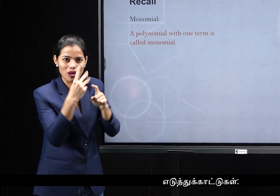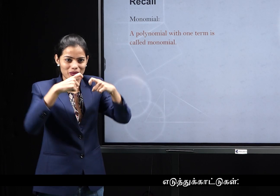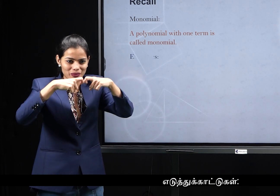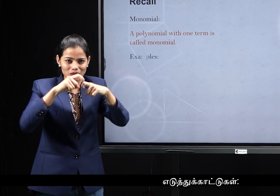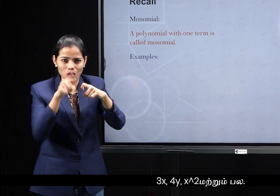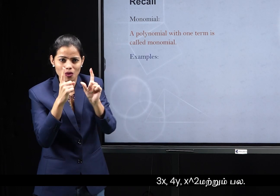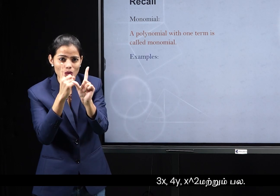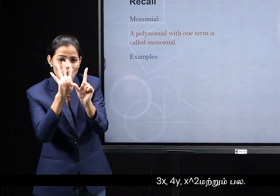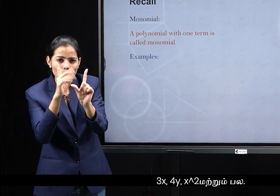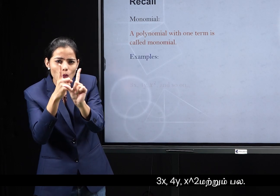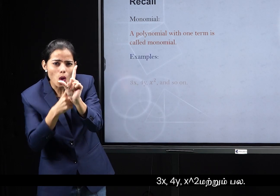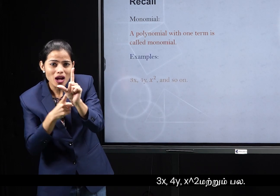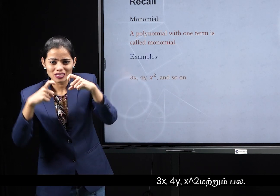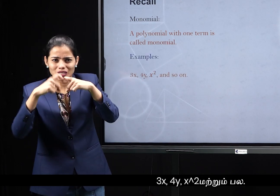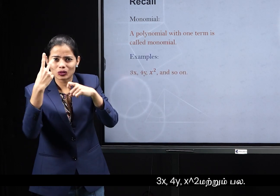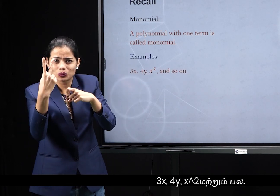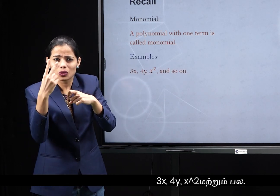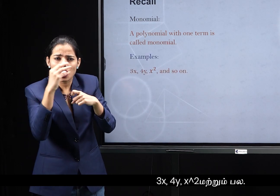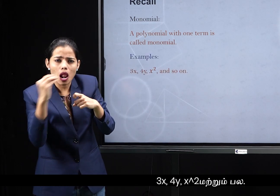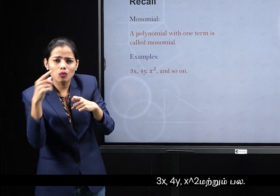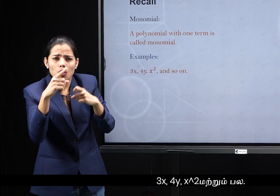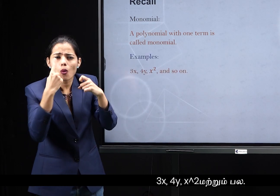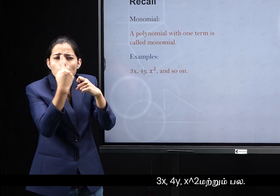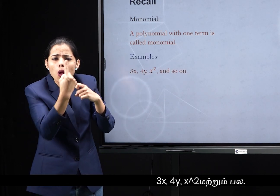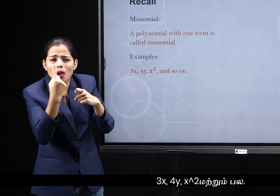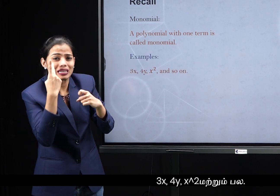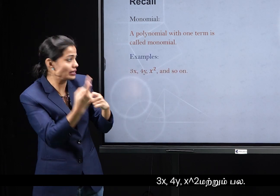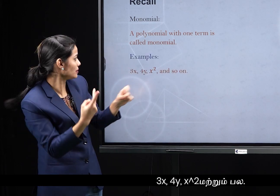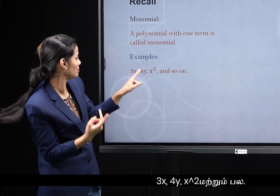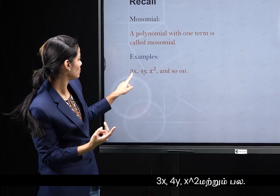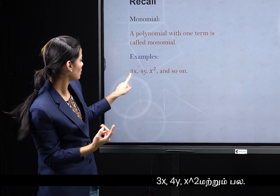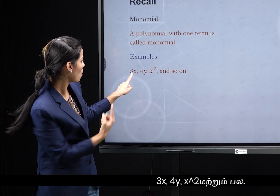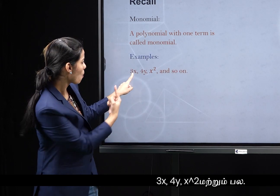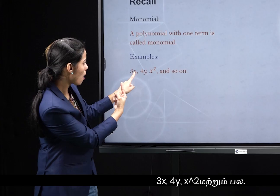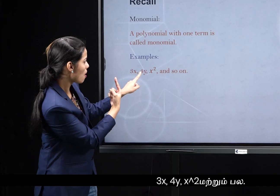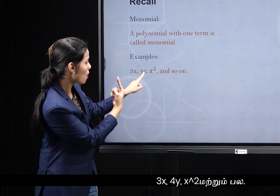எடுத்துக்காட்டுகள்: 3x, 4y, x மேலிலக்க 2 மற்றும் பல.